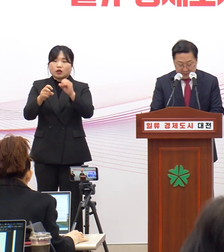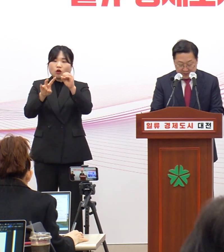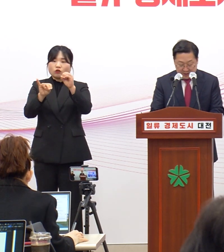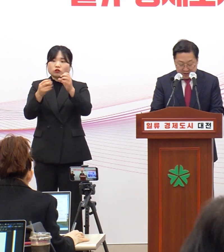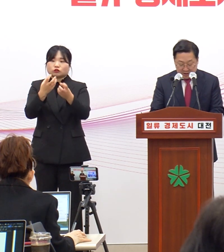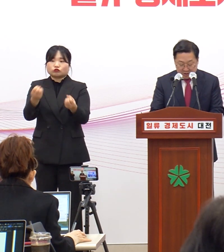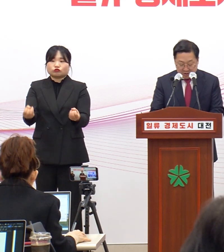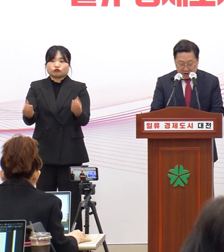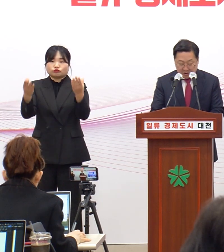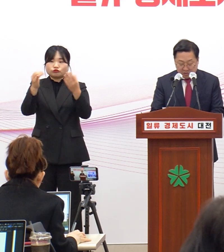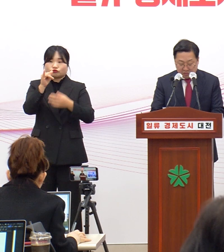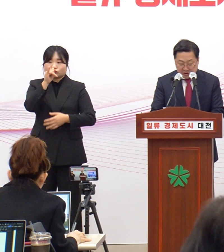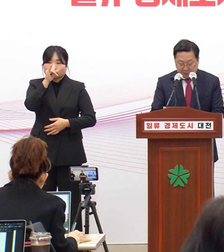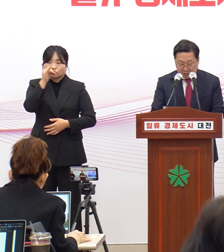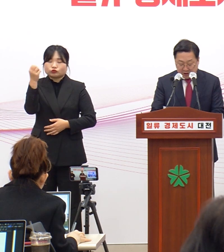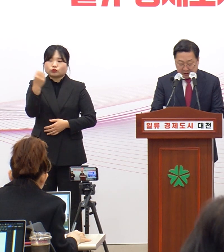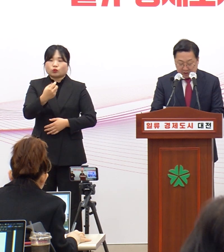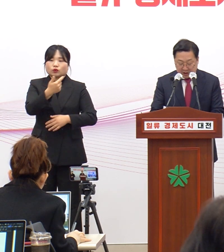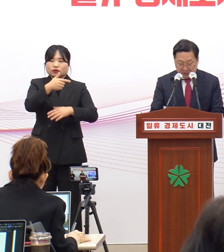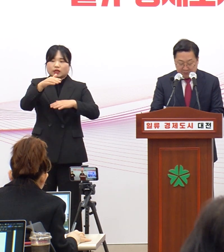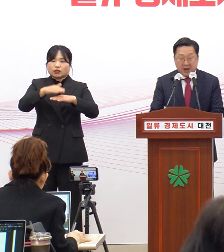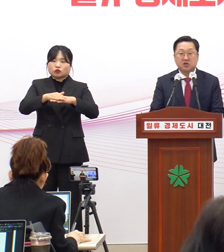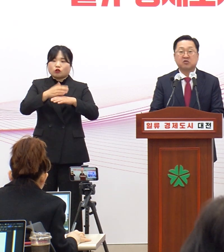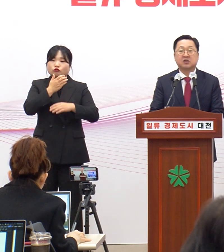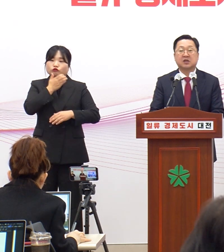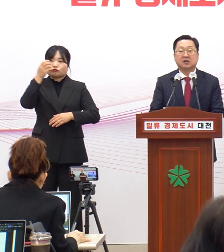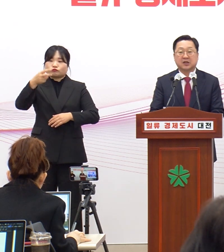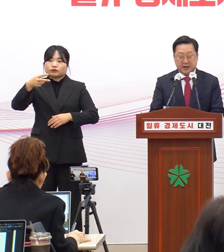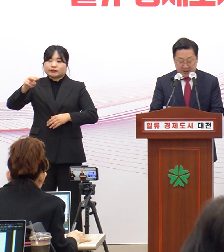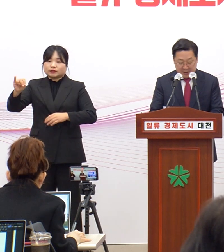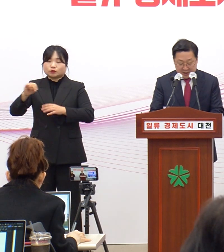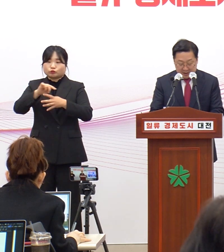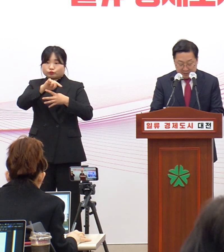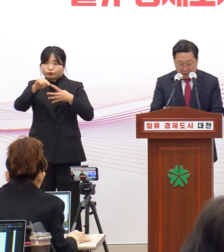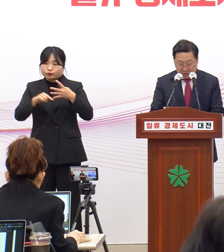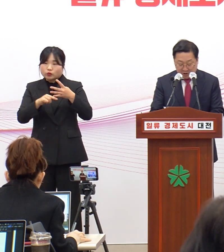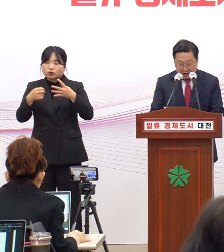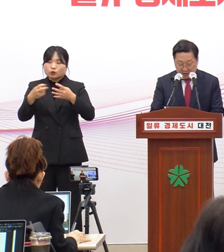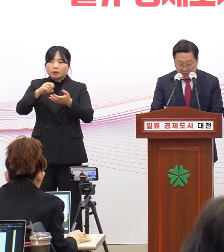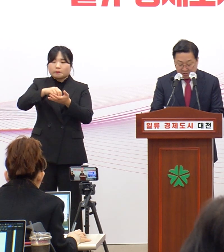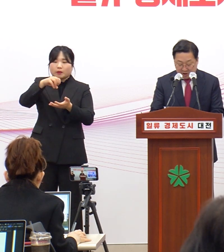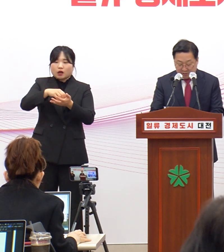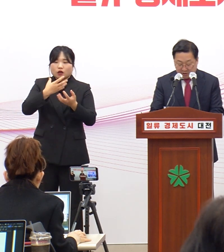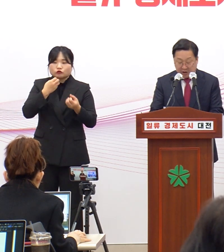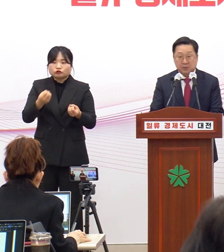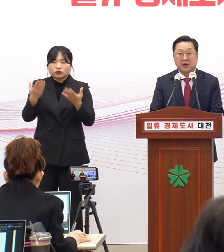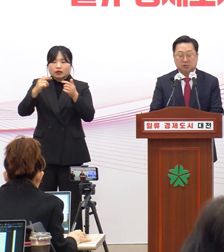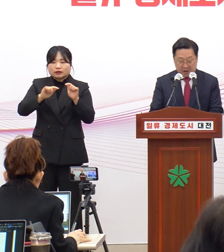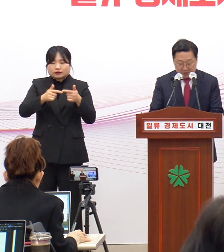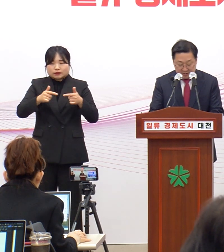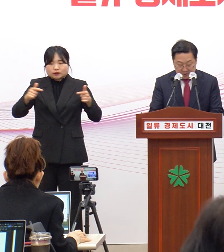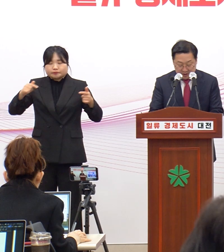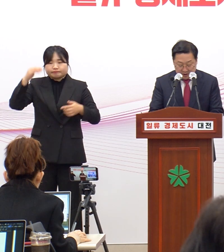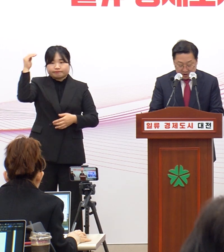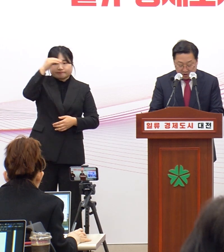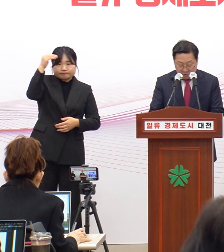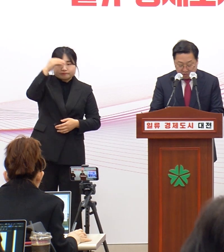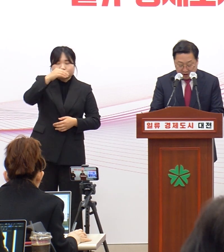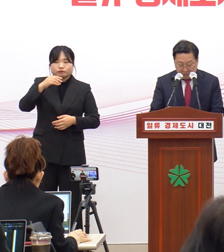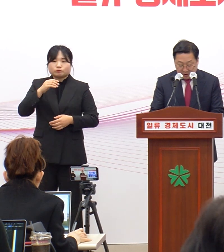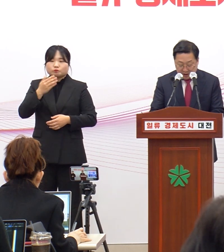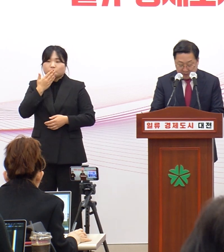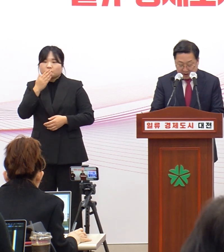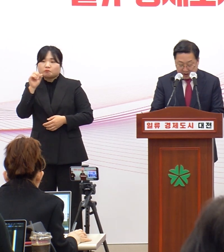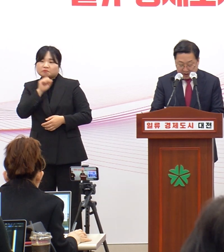영시축제와 대전 꿈씨 프로젝트, 대전 빵축제 등 다양한 볼거리, 놀거리, 먹거리를 발굴하여